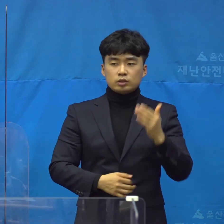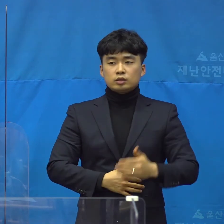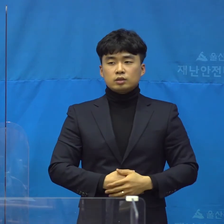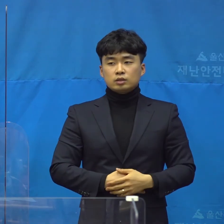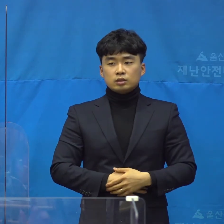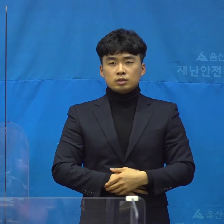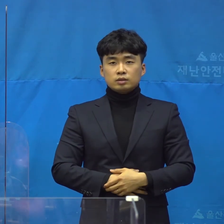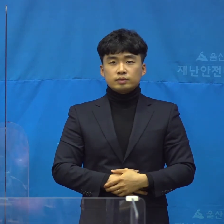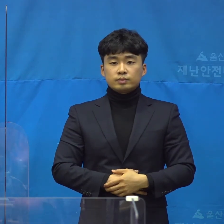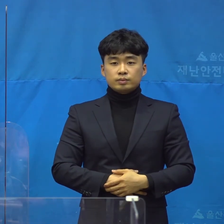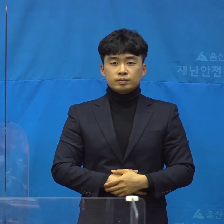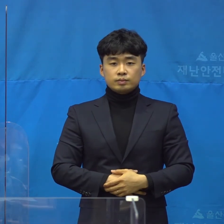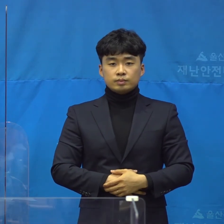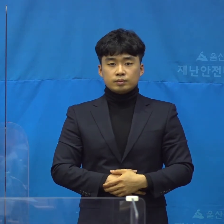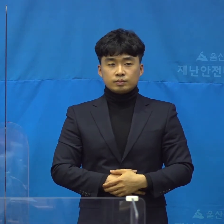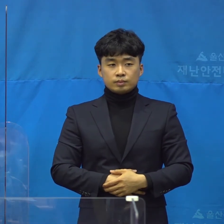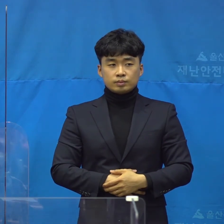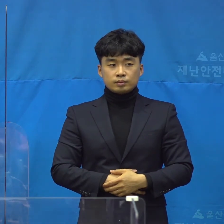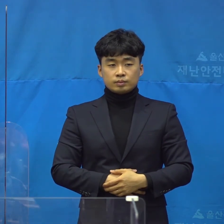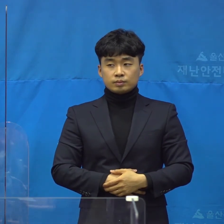네.